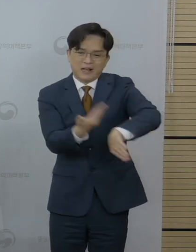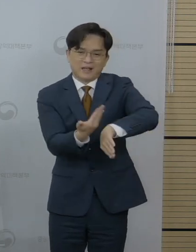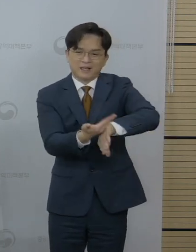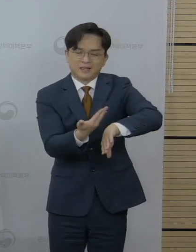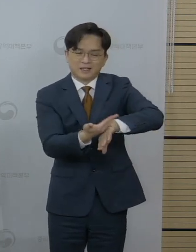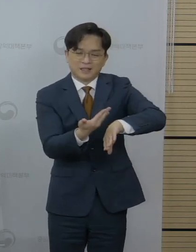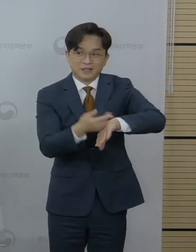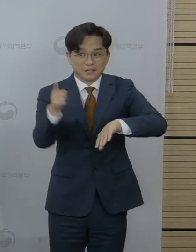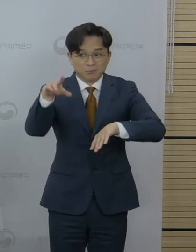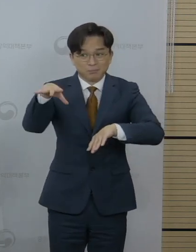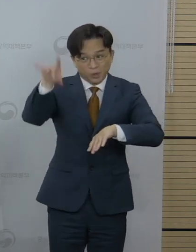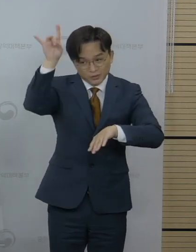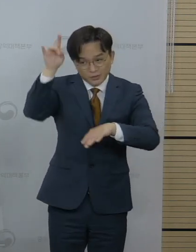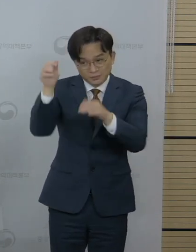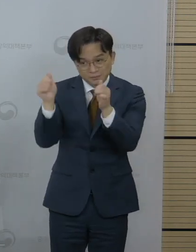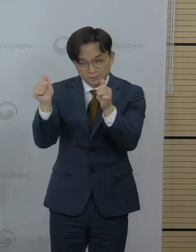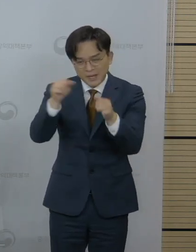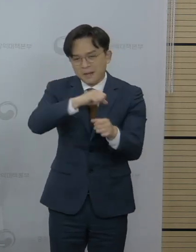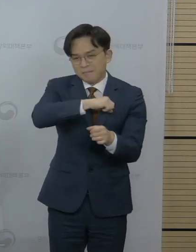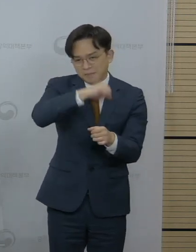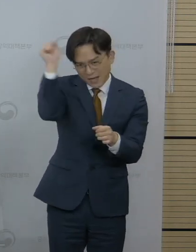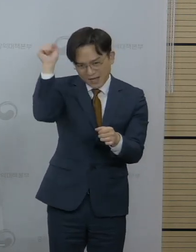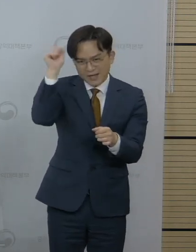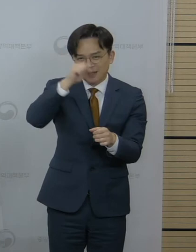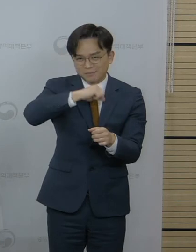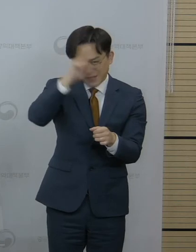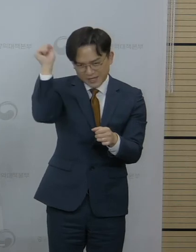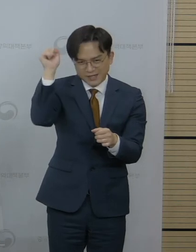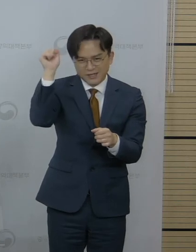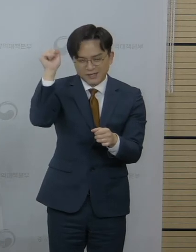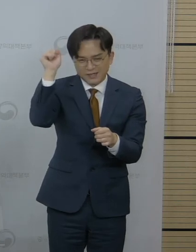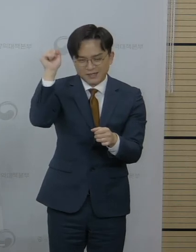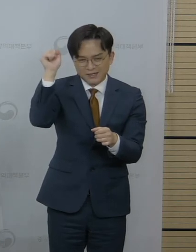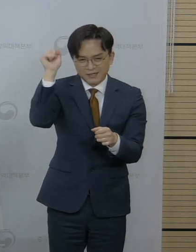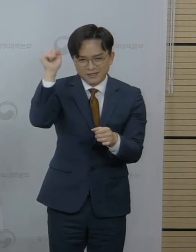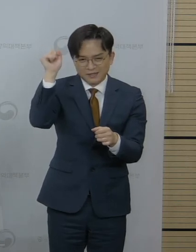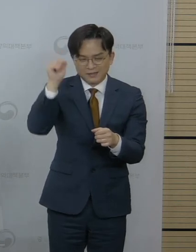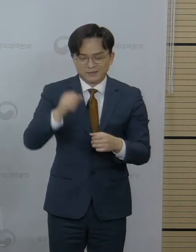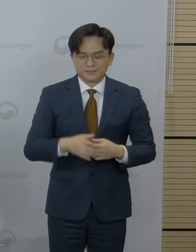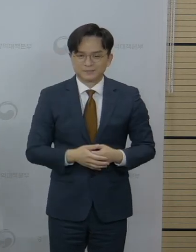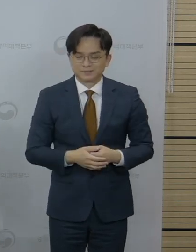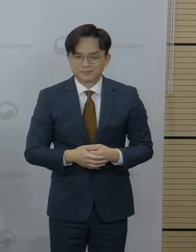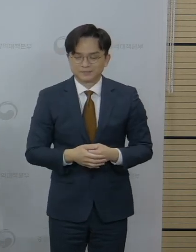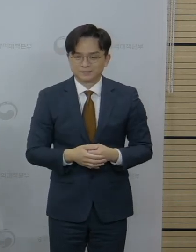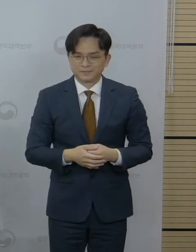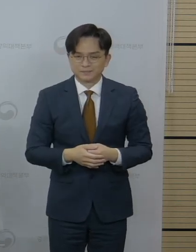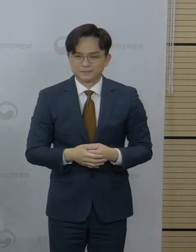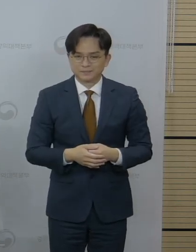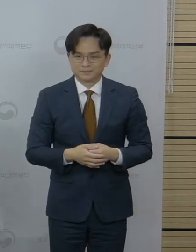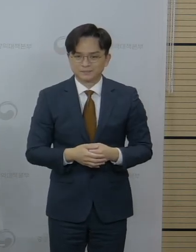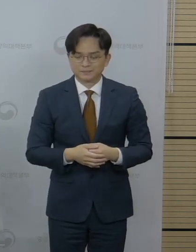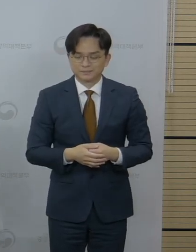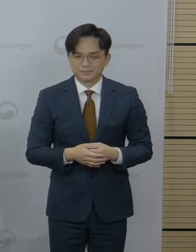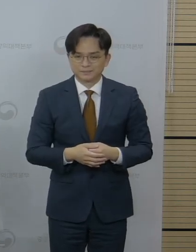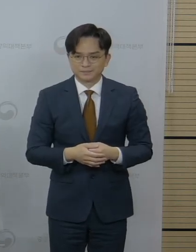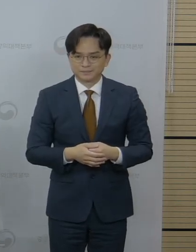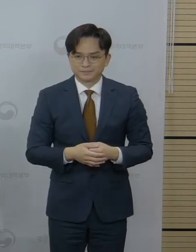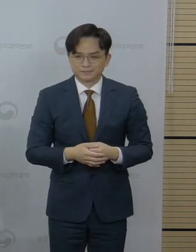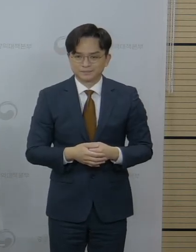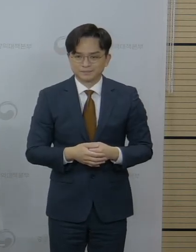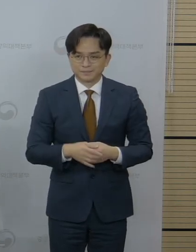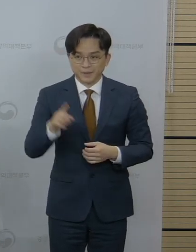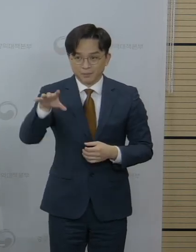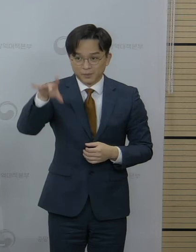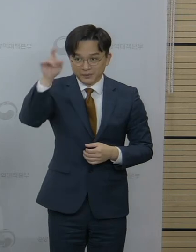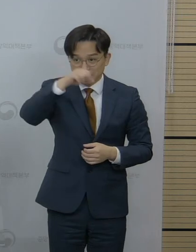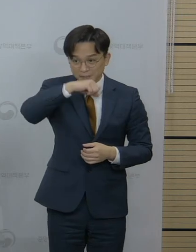백신 중에서는 조금 더 성공 가능성이 낮은 사실상 DNA 백신, 그리고 나머지